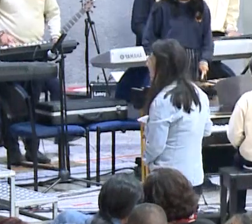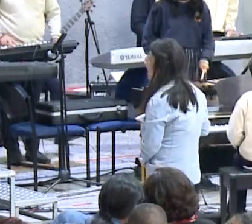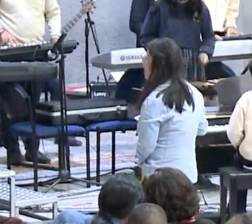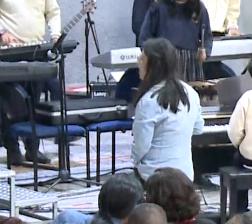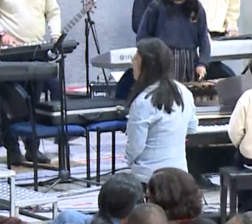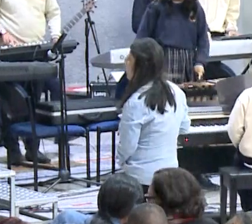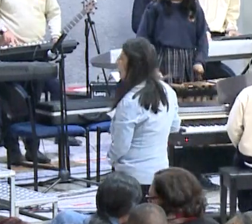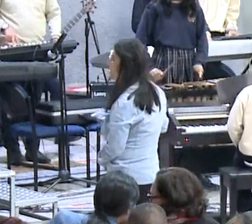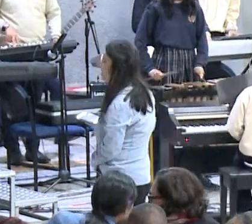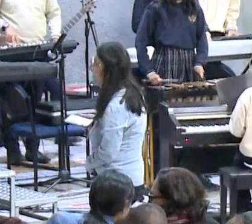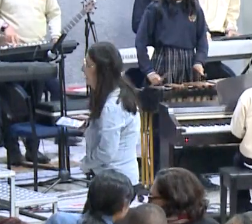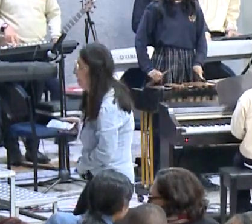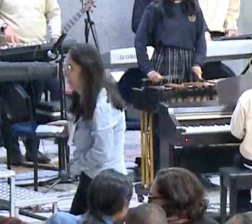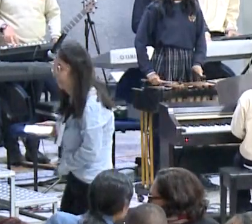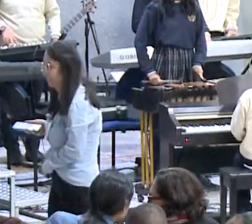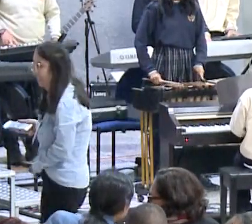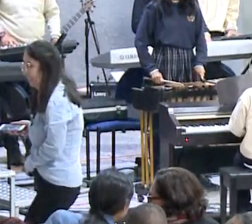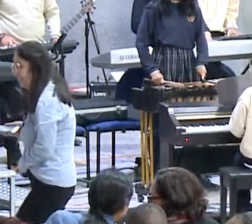con